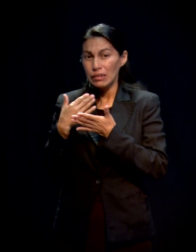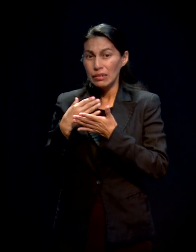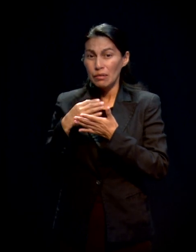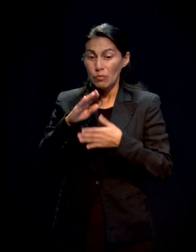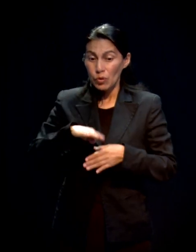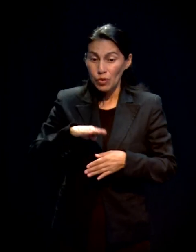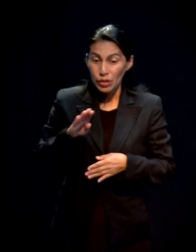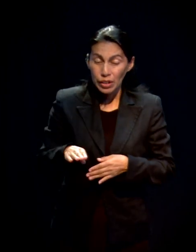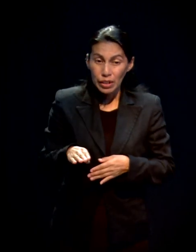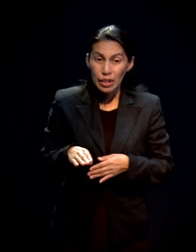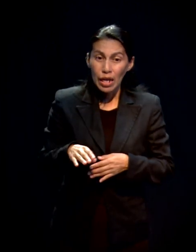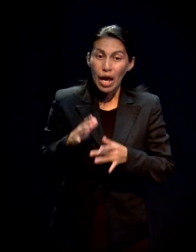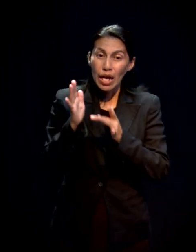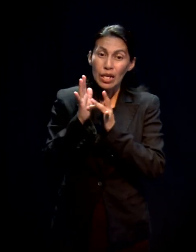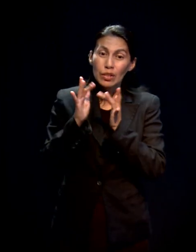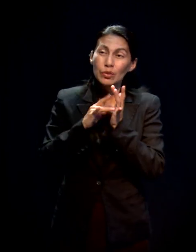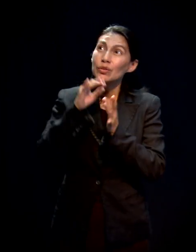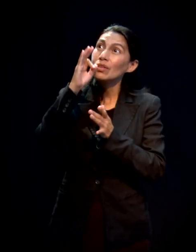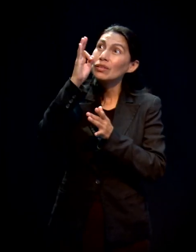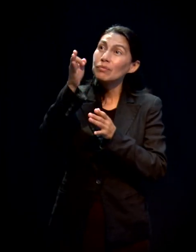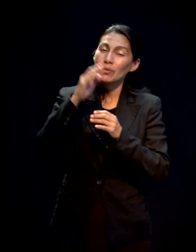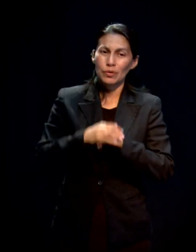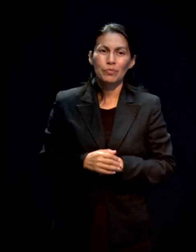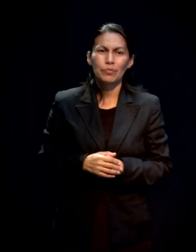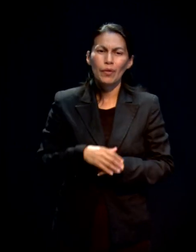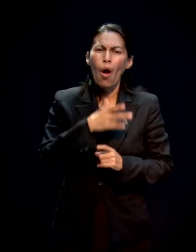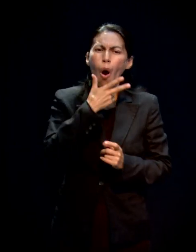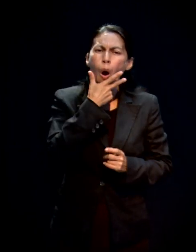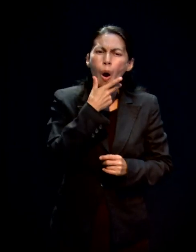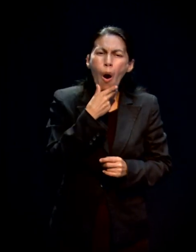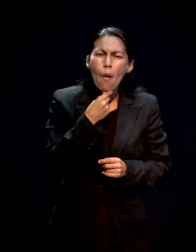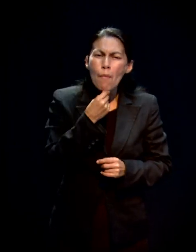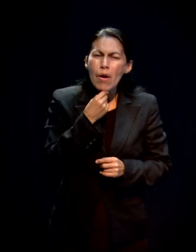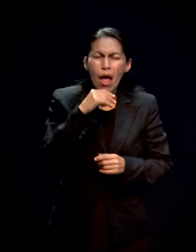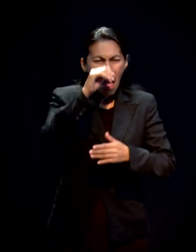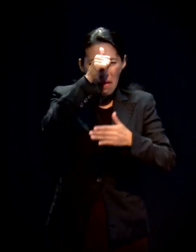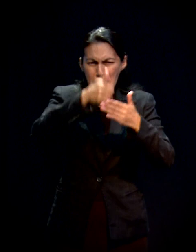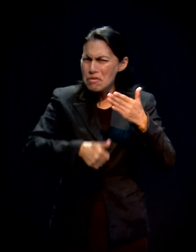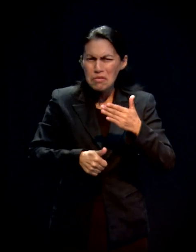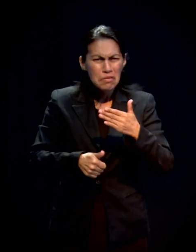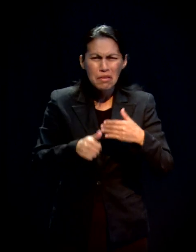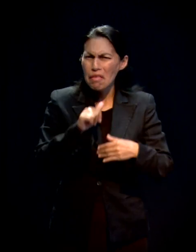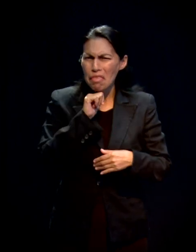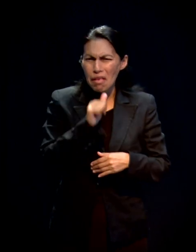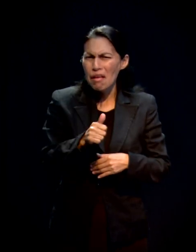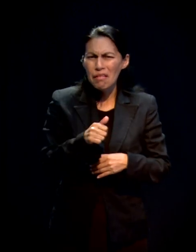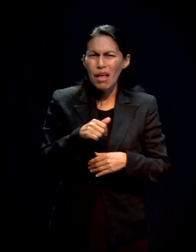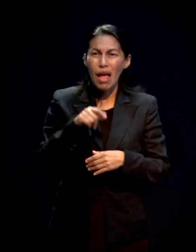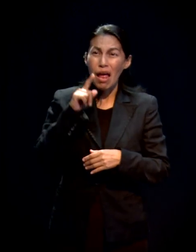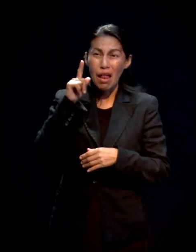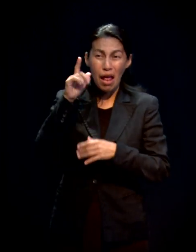jesús un ateo militar ateo de la única ex unión soviética aceptó a